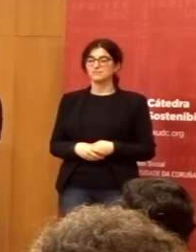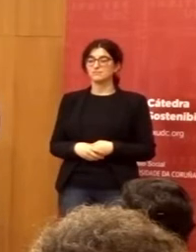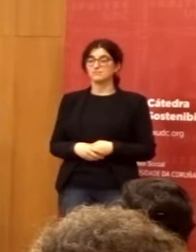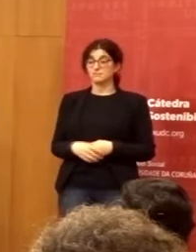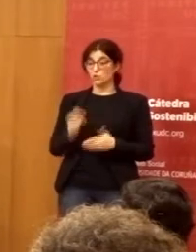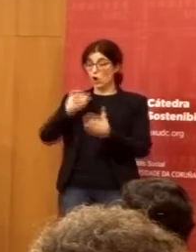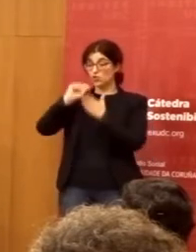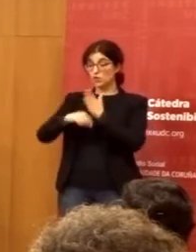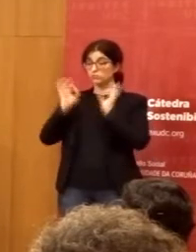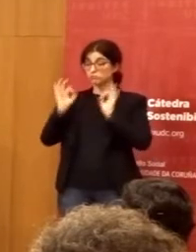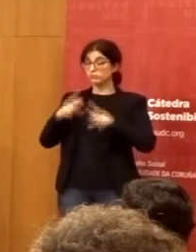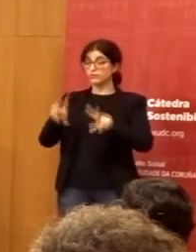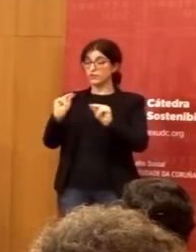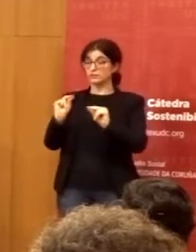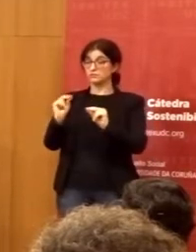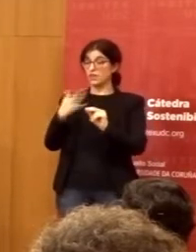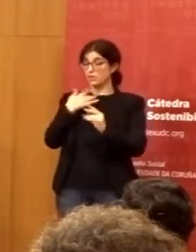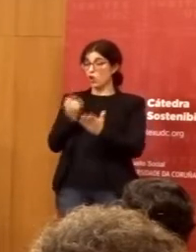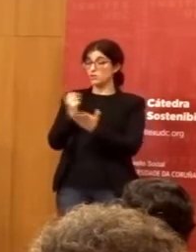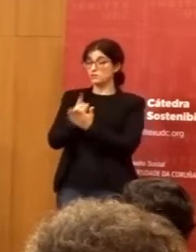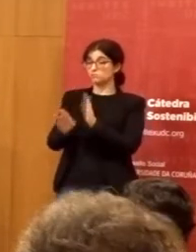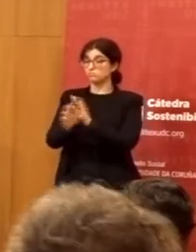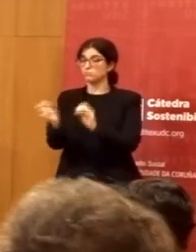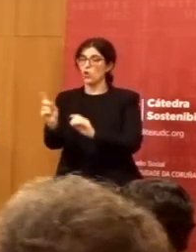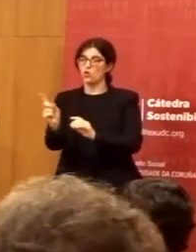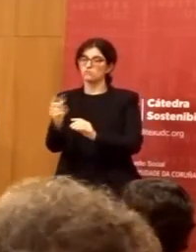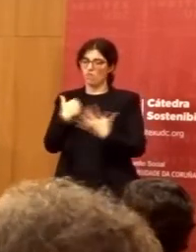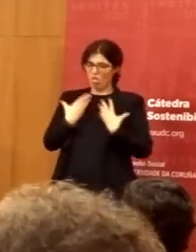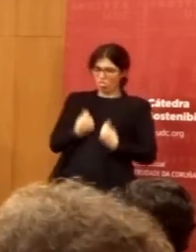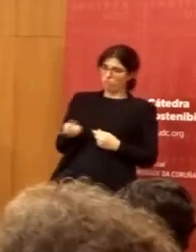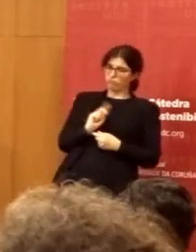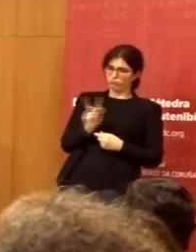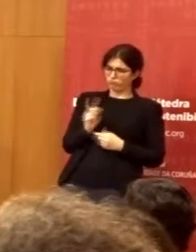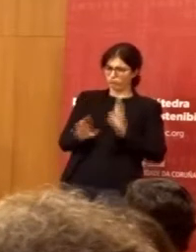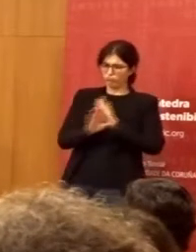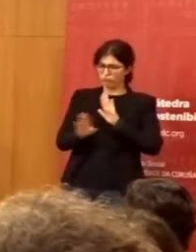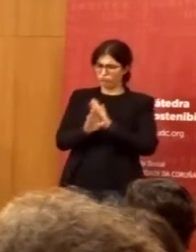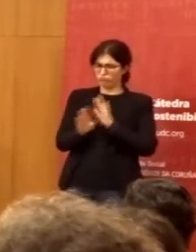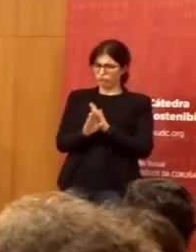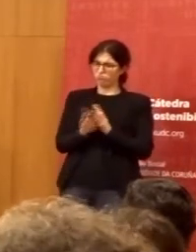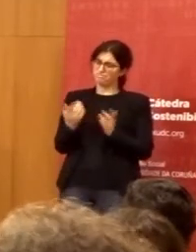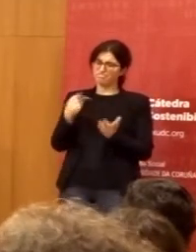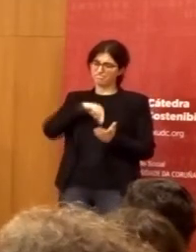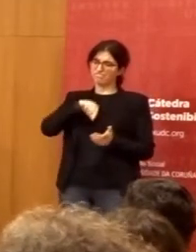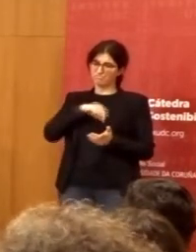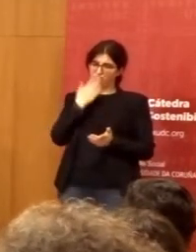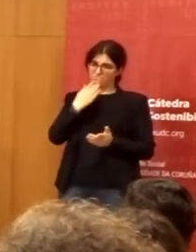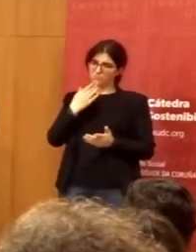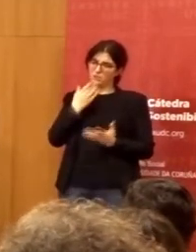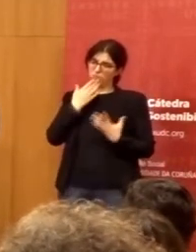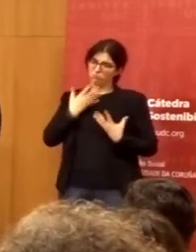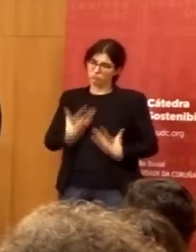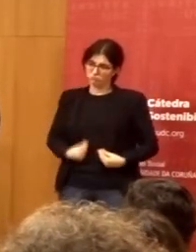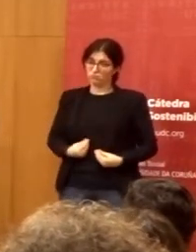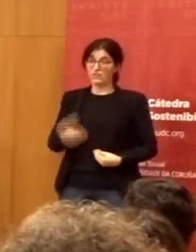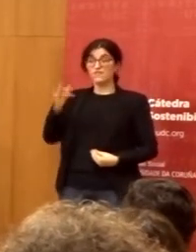Termino el contrato y no me renuevan. Yo me vengo abajo, pensando que algo había hecho mal. Me sentía realmente mal. Fernando Romero me